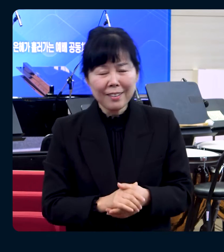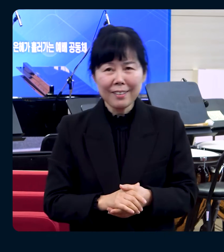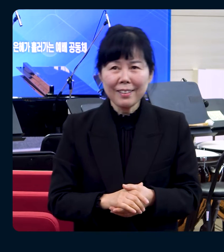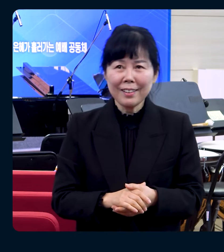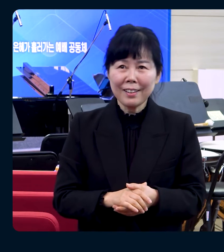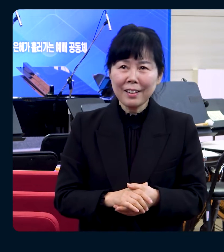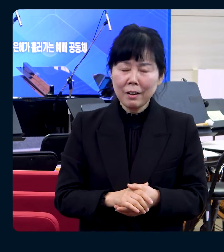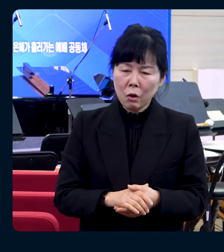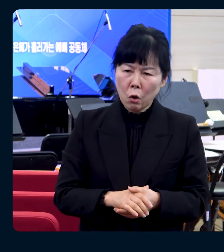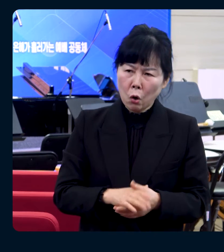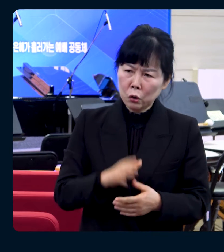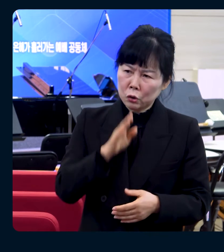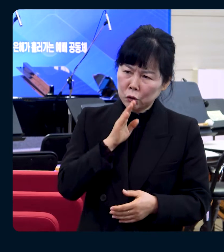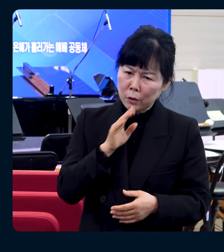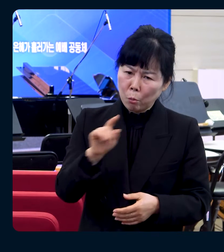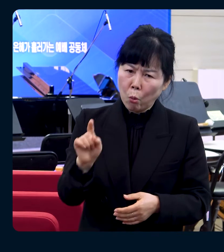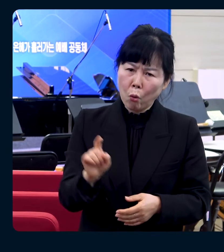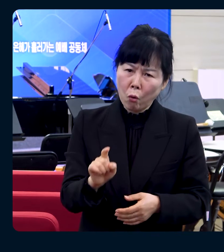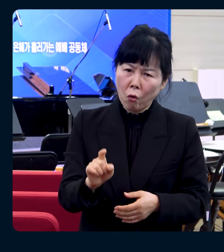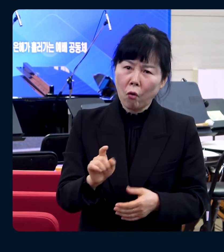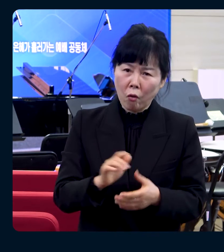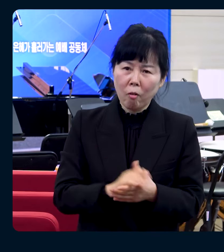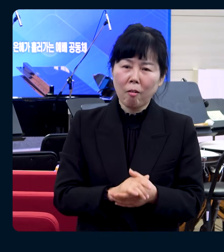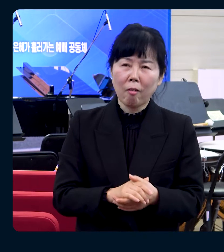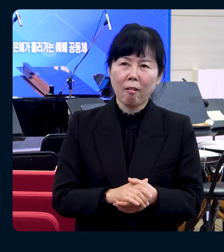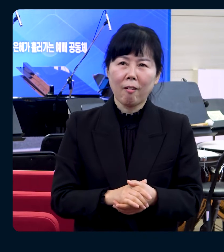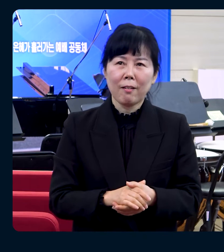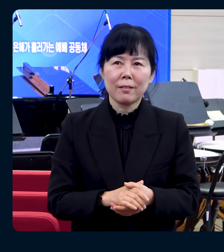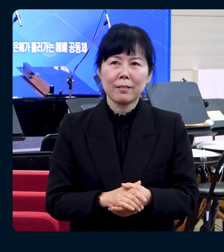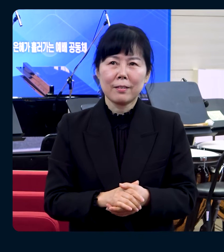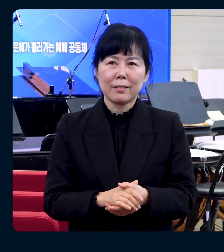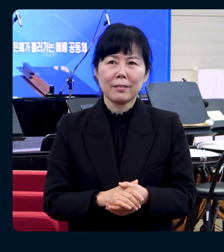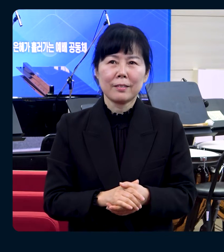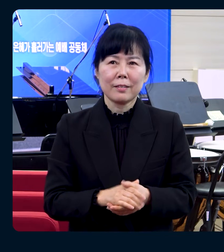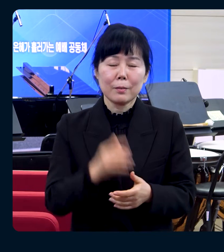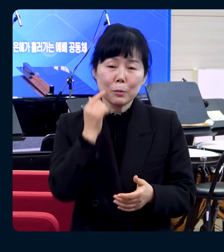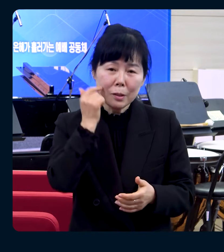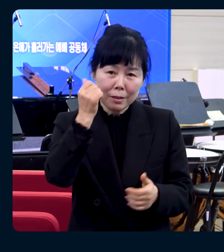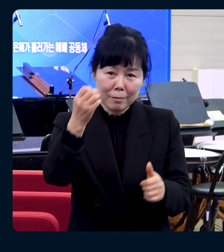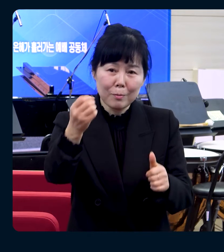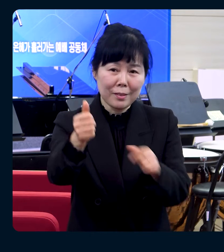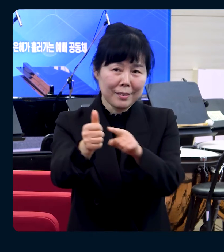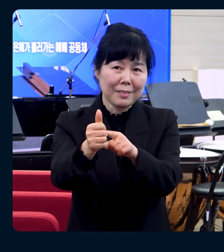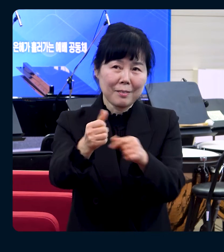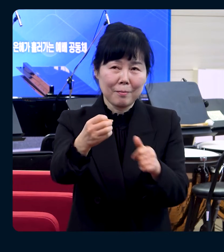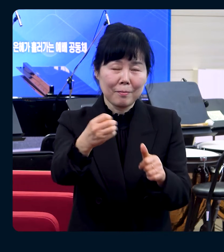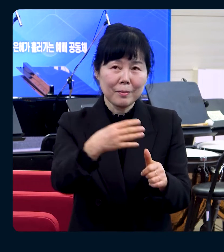한쪽에서는 정말 뭐가 이게 뭐지 싶은 거예요. 그러면서 이 목사님이